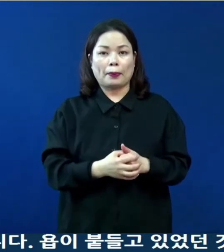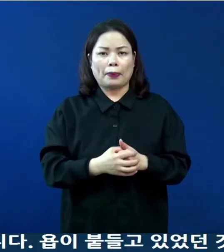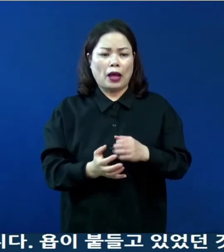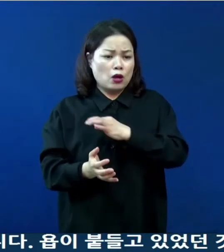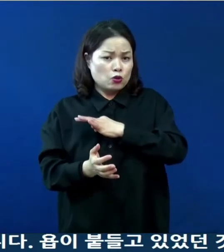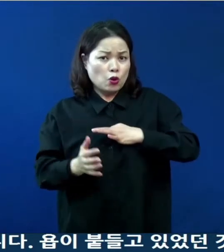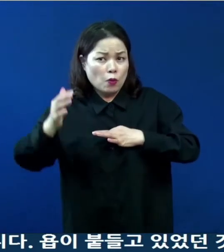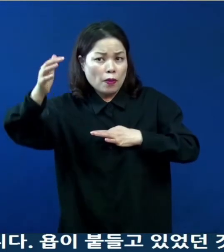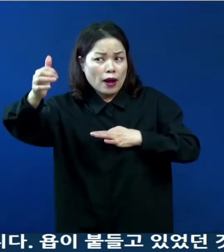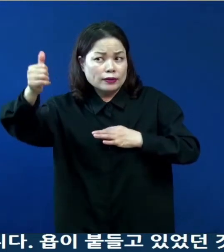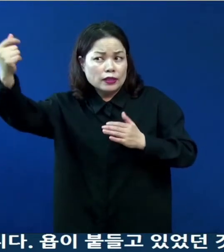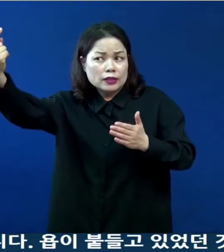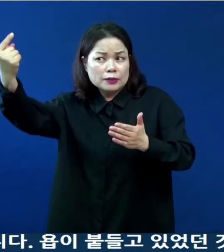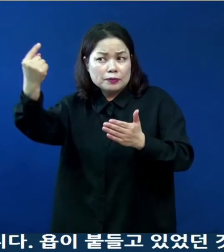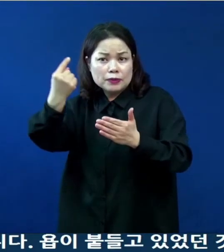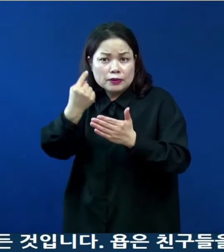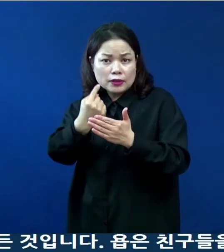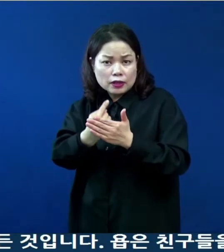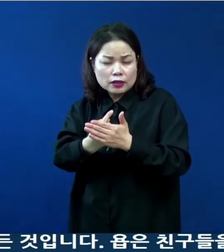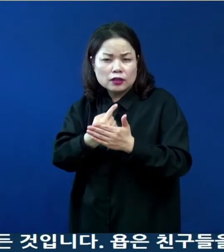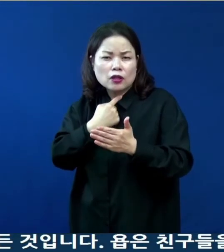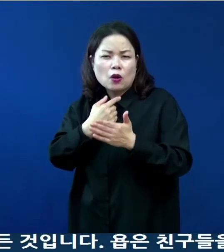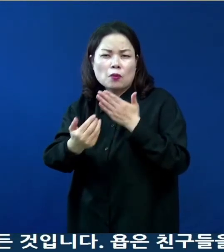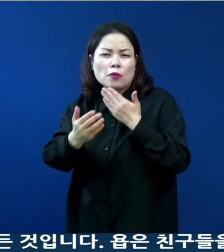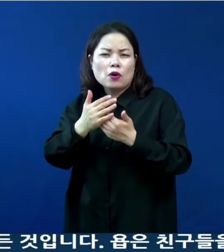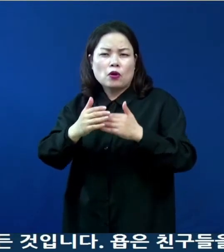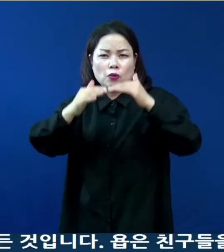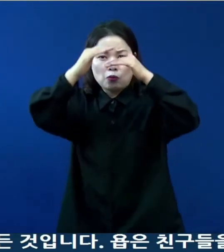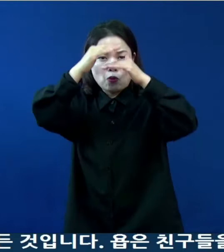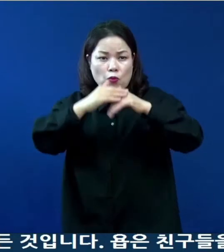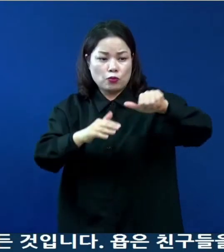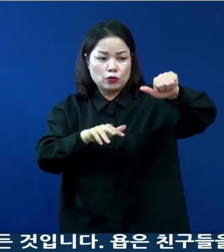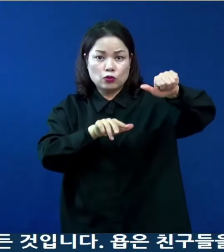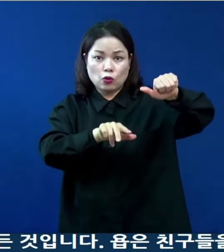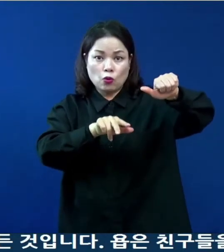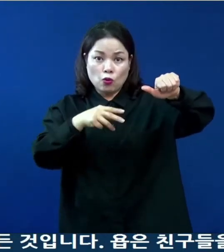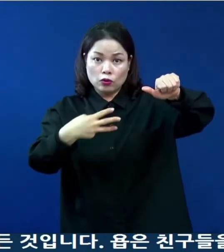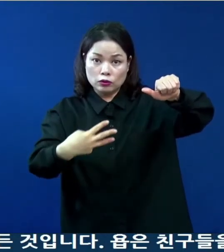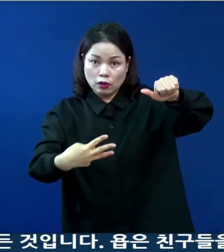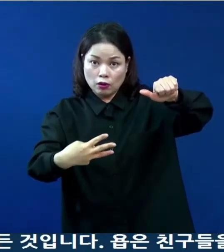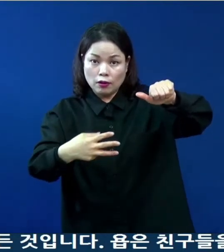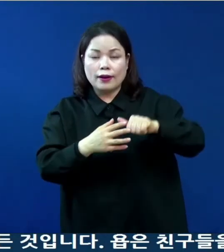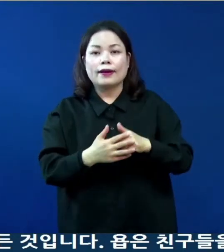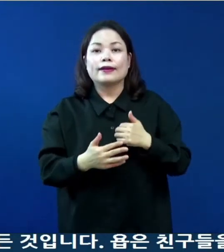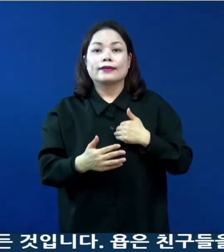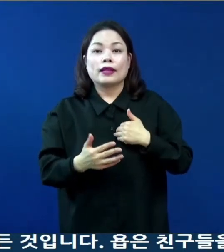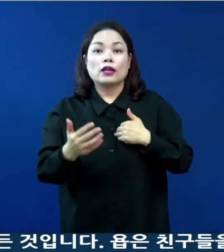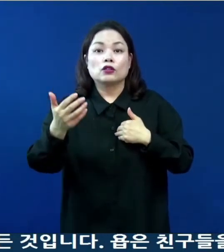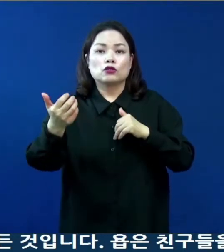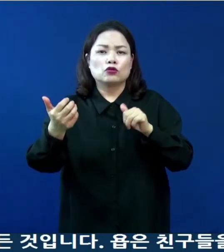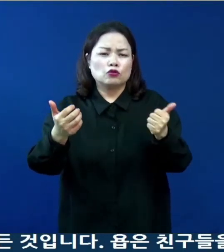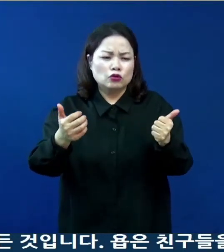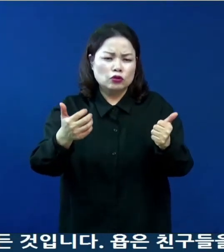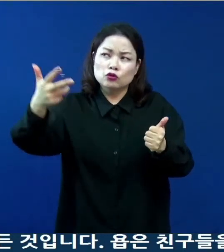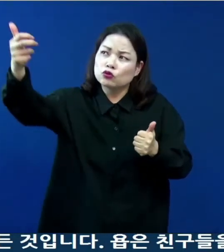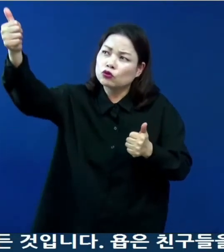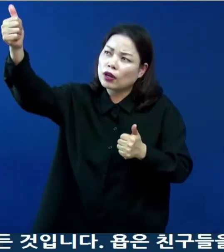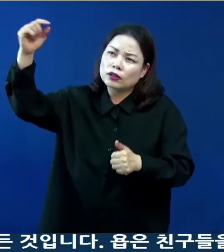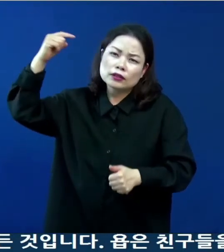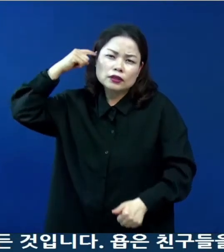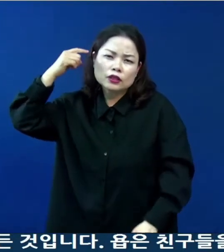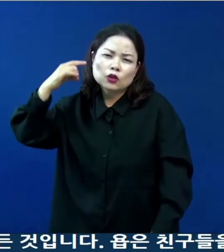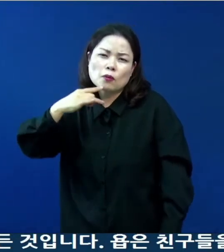욥은 하나님의 임재를 경험한 이후에 본문 5절에서 이렇게 고백합니다. 내가 주께 대하여 귀로